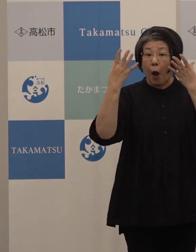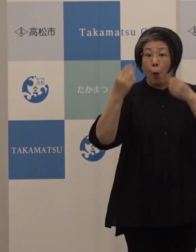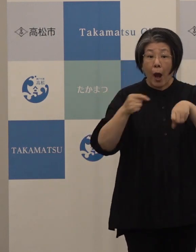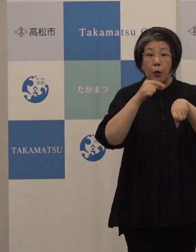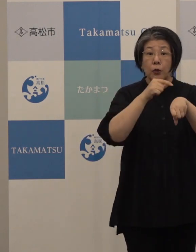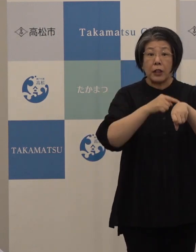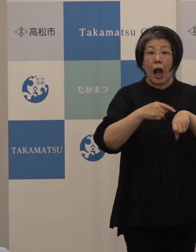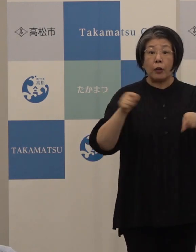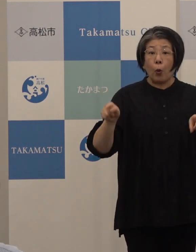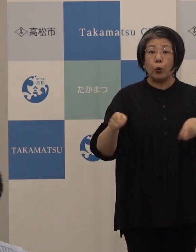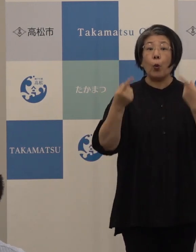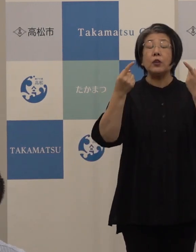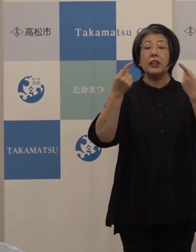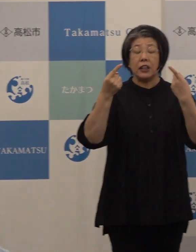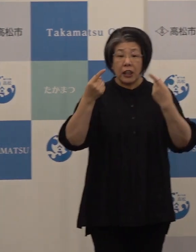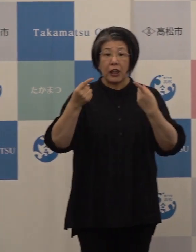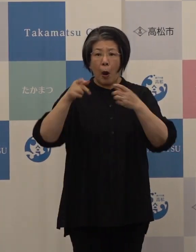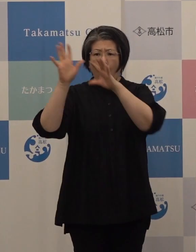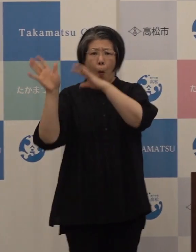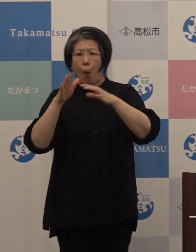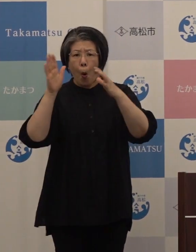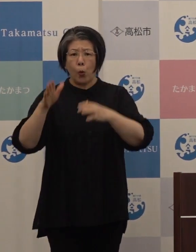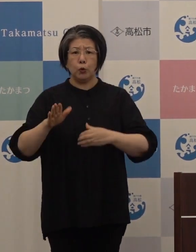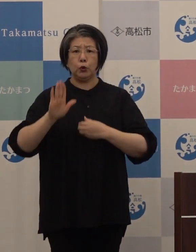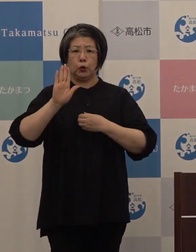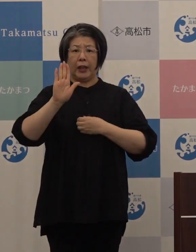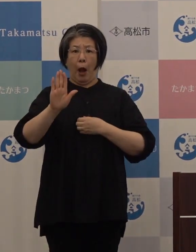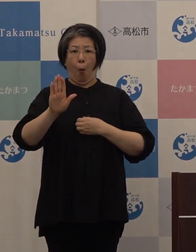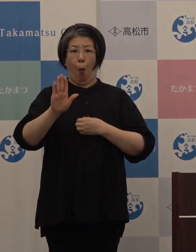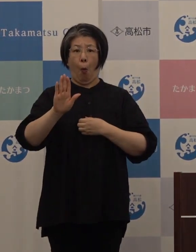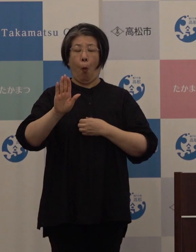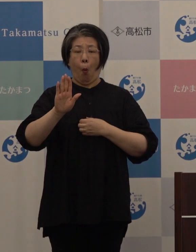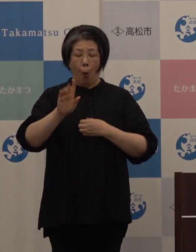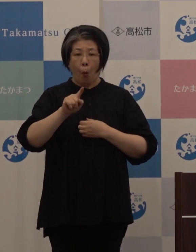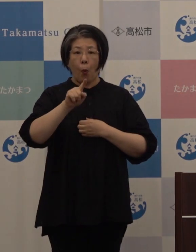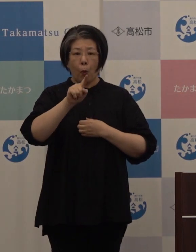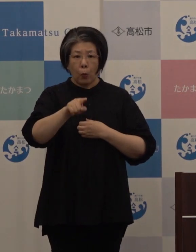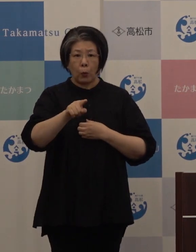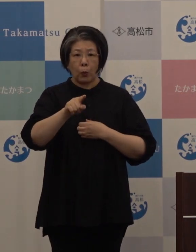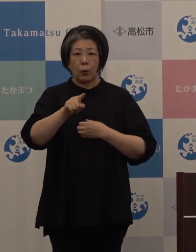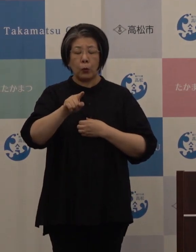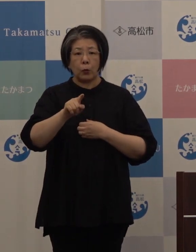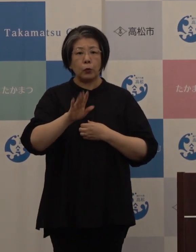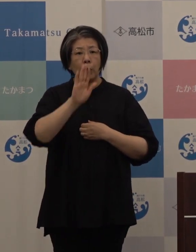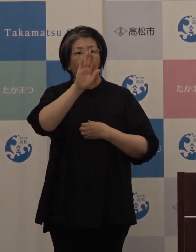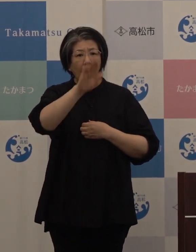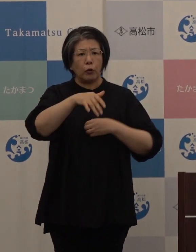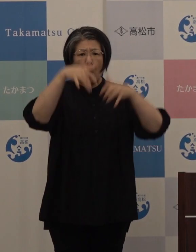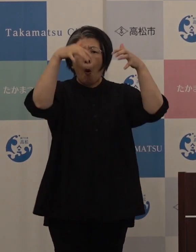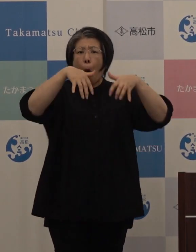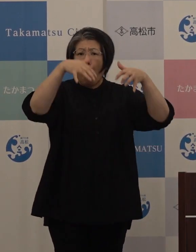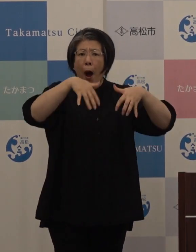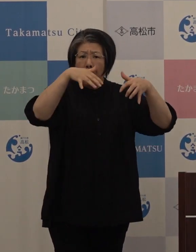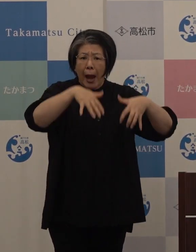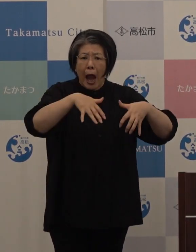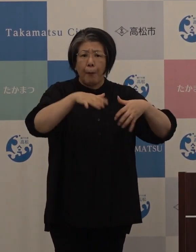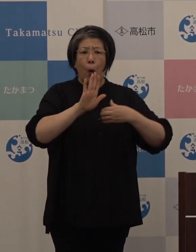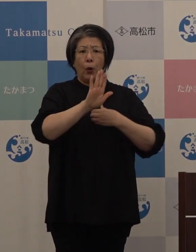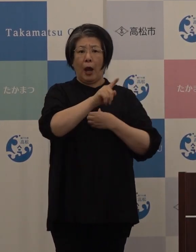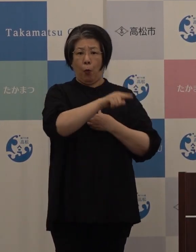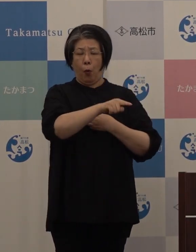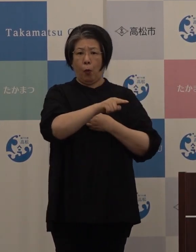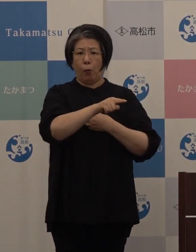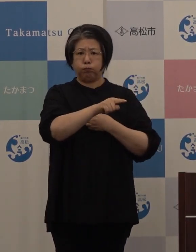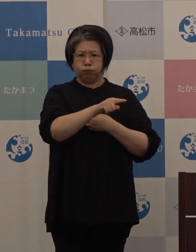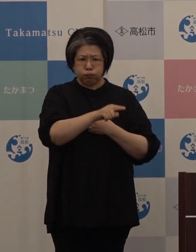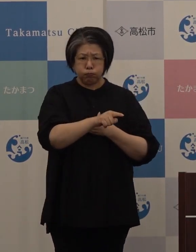が発表されまして、翌15日の夜にかけて大雨洪水警報も発表になり、警戒態勢を整えてお